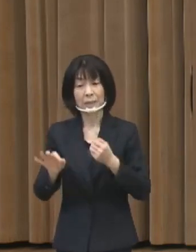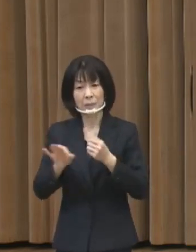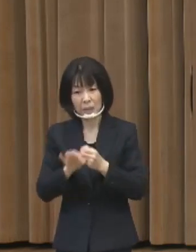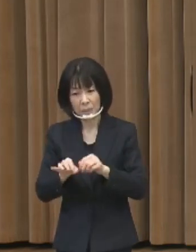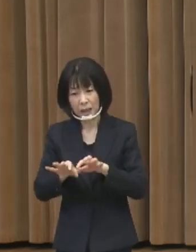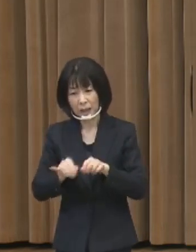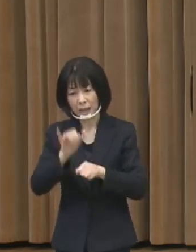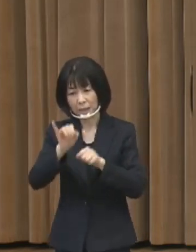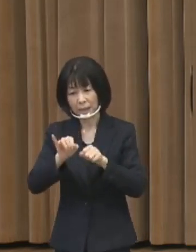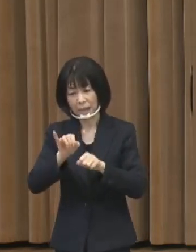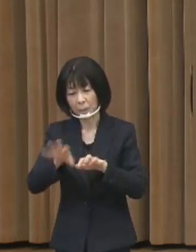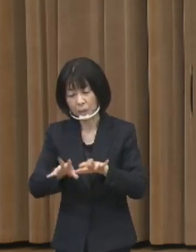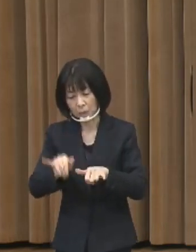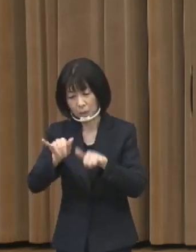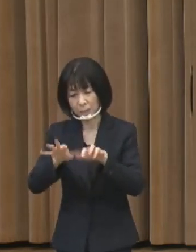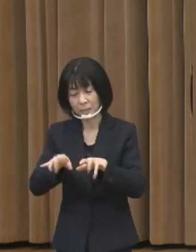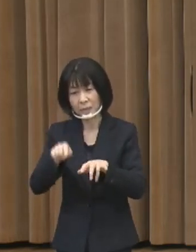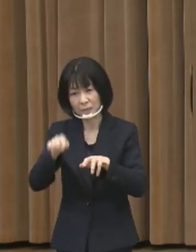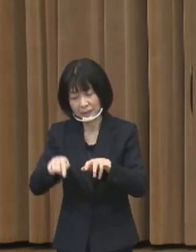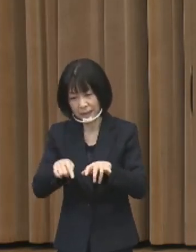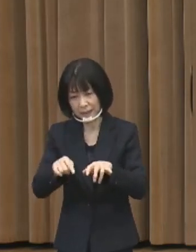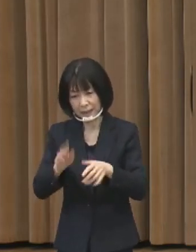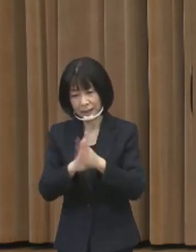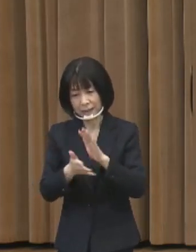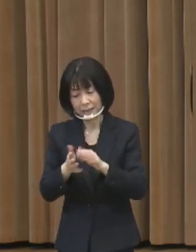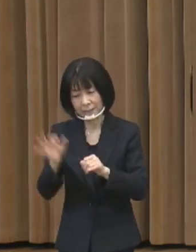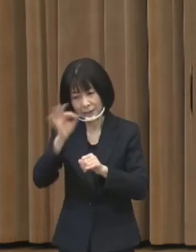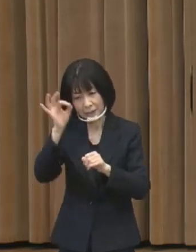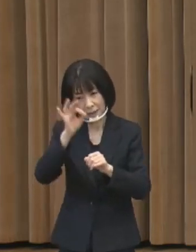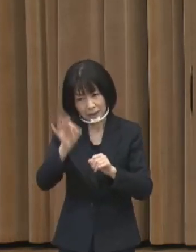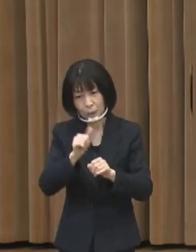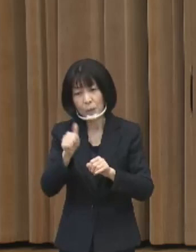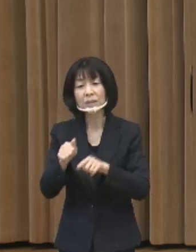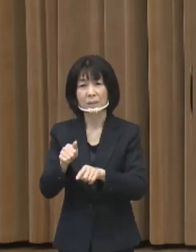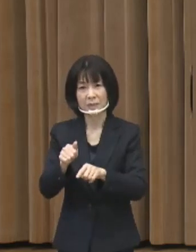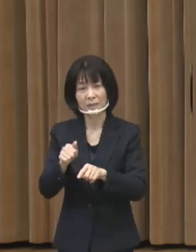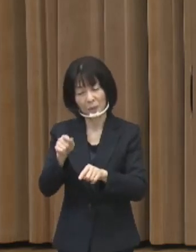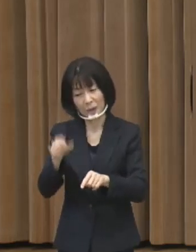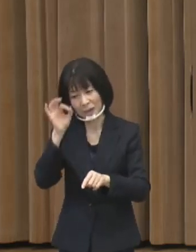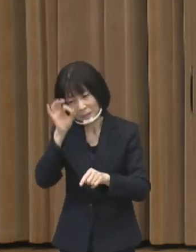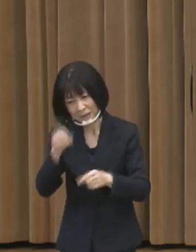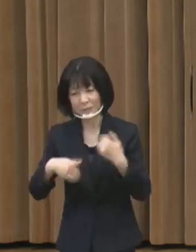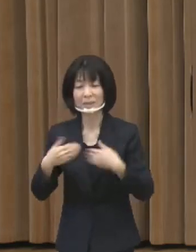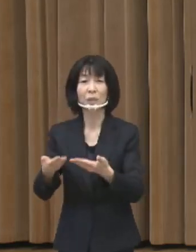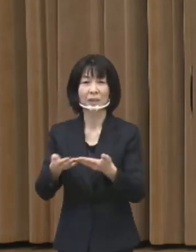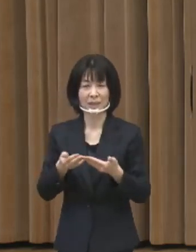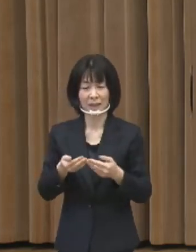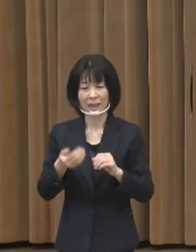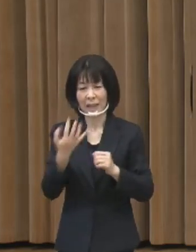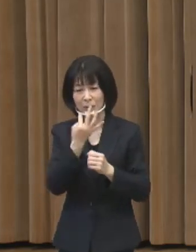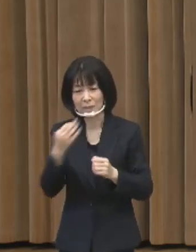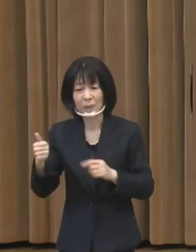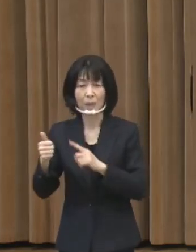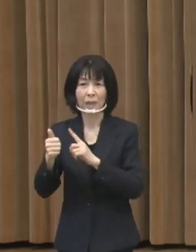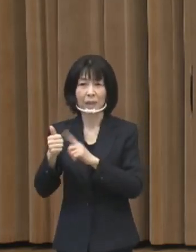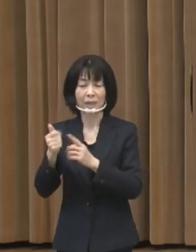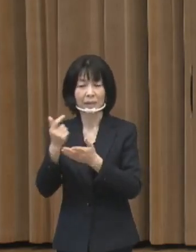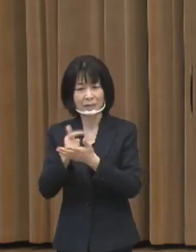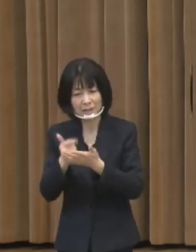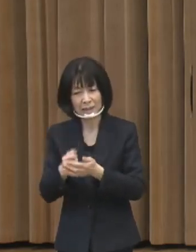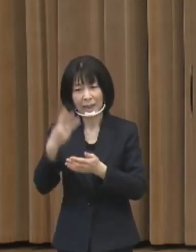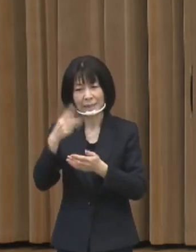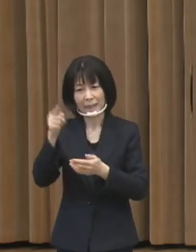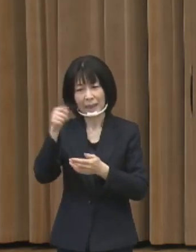の県内の観光の紹介もしていますので、こういったものを今は楽しんでいただいて、渋沢を含む埼玉山陰人